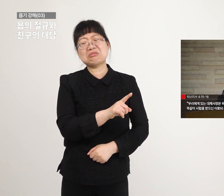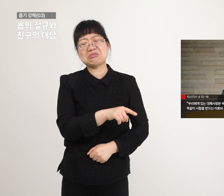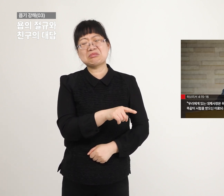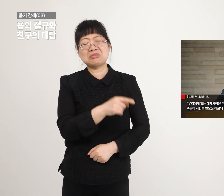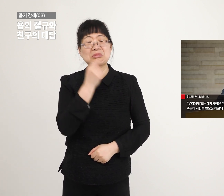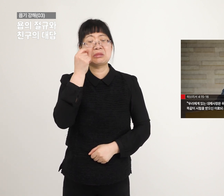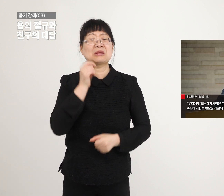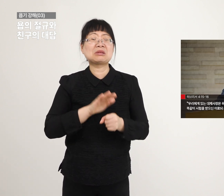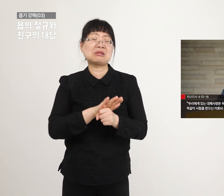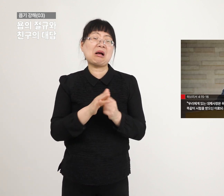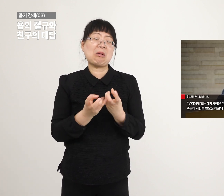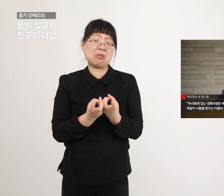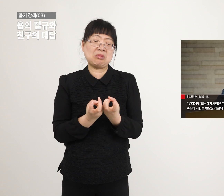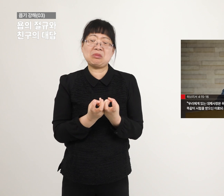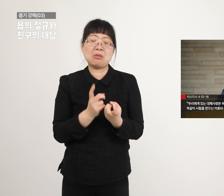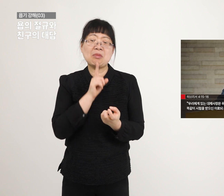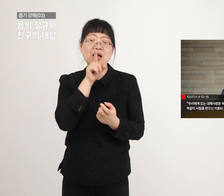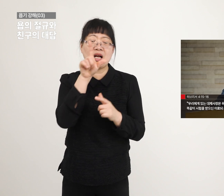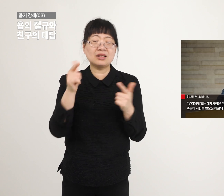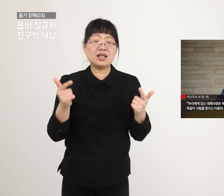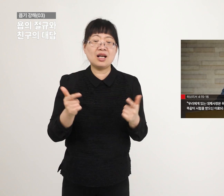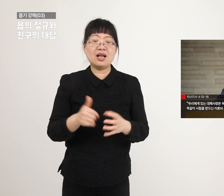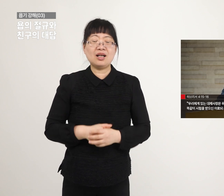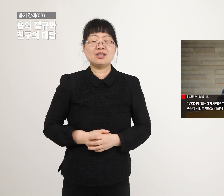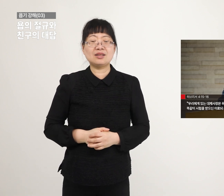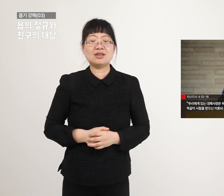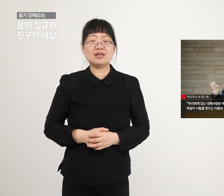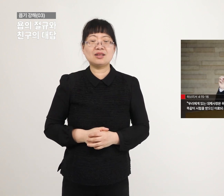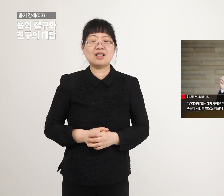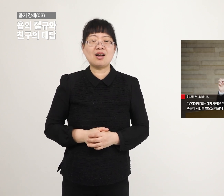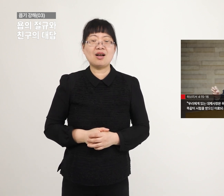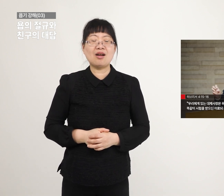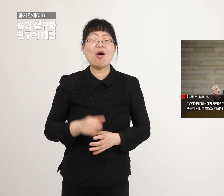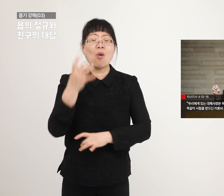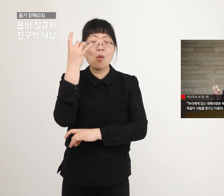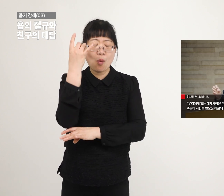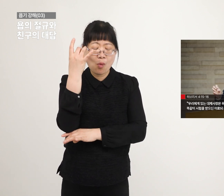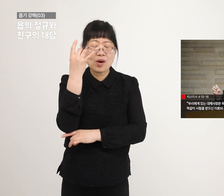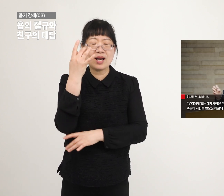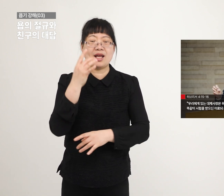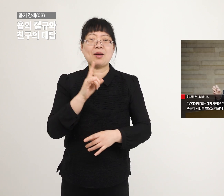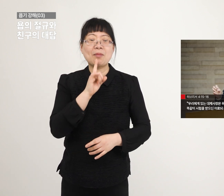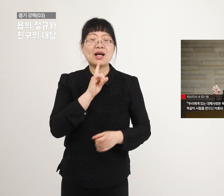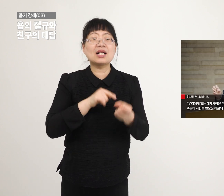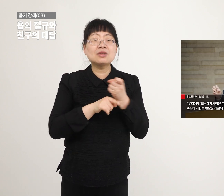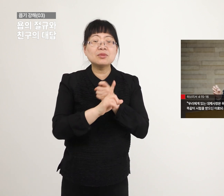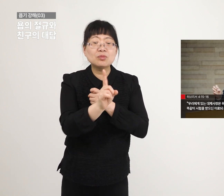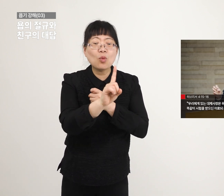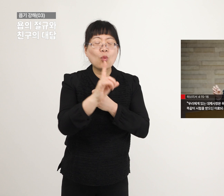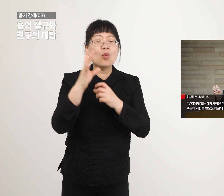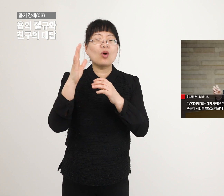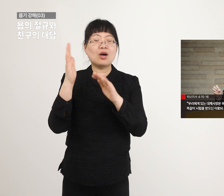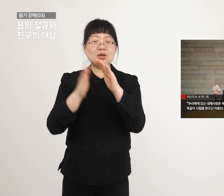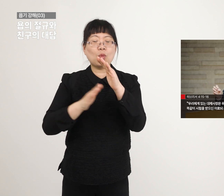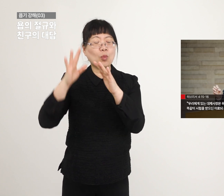아니라 쉼 파세오라는 말은 공감해주다 그 뜻이에요.